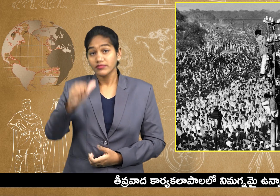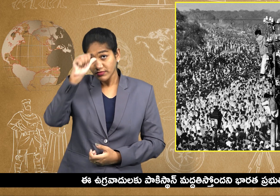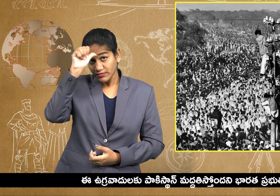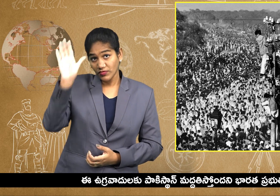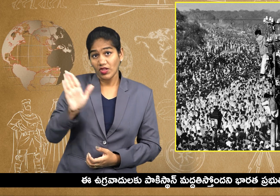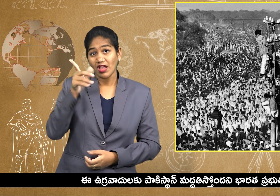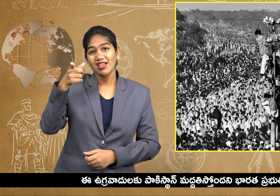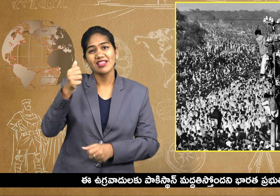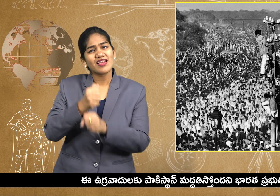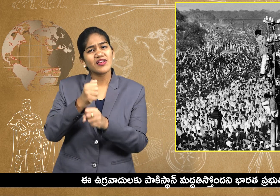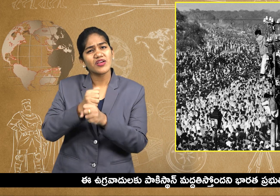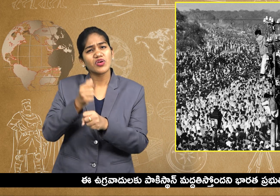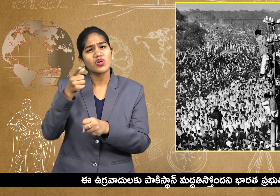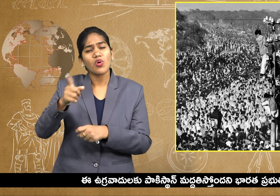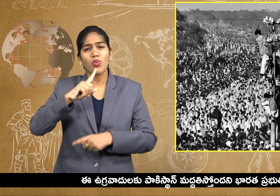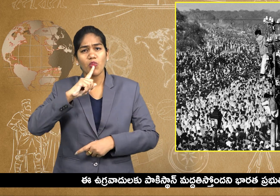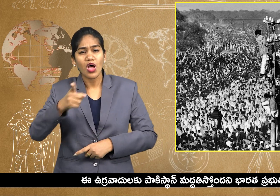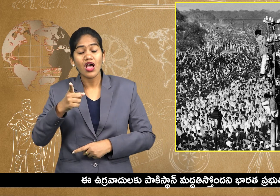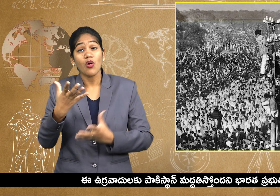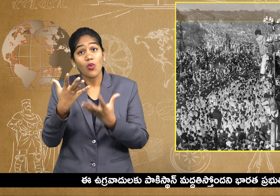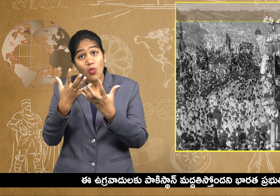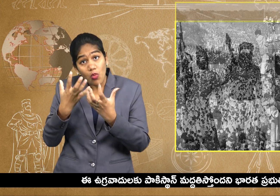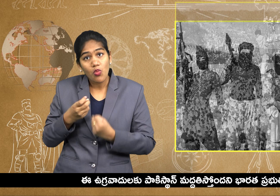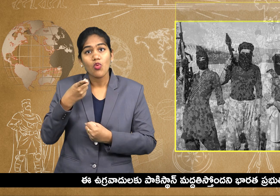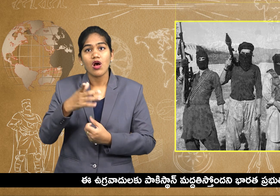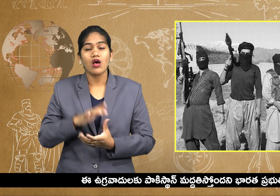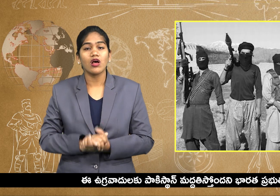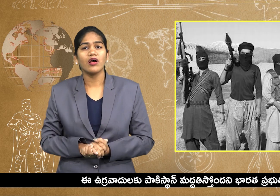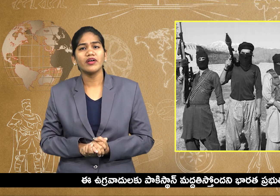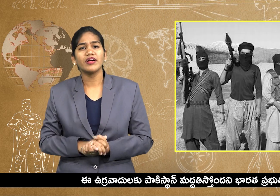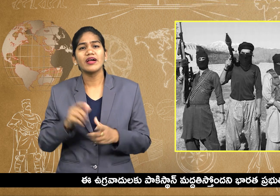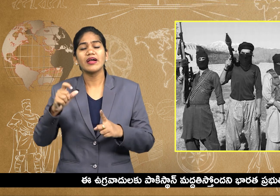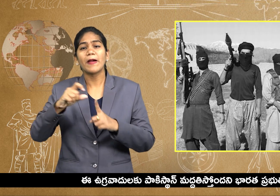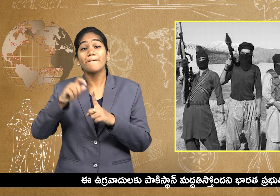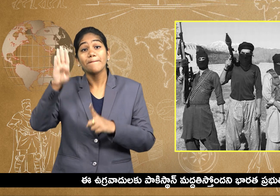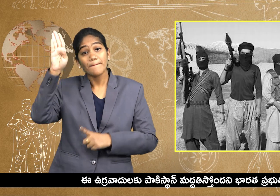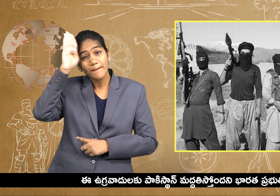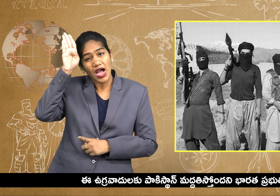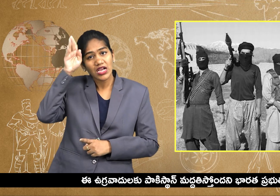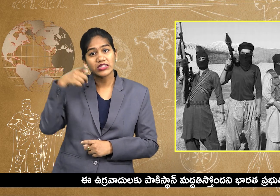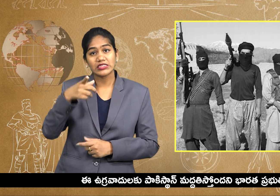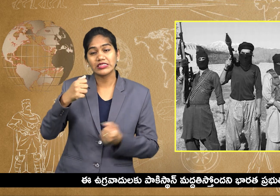ఈ ఉగ్రవాదులకు పాకిస్తాన్ మద్దతిస్తుందని భారత ప్రభుత్వం పేర్కొంది.